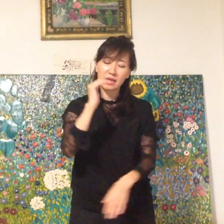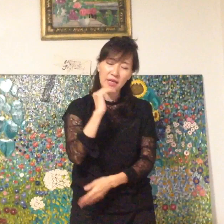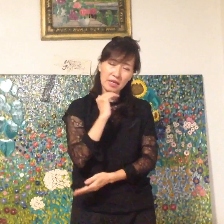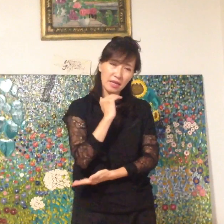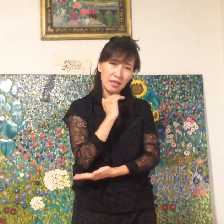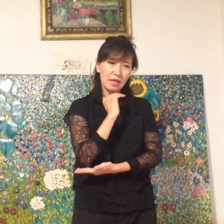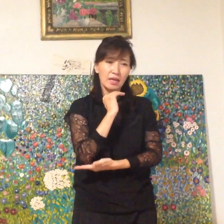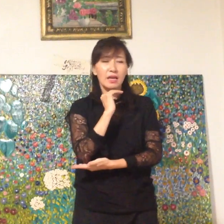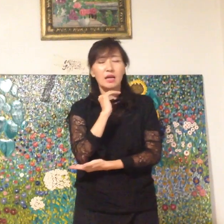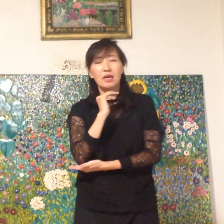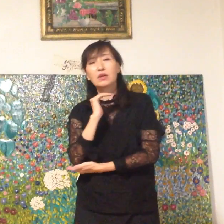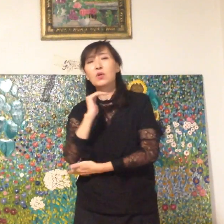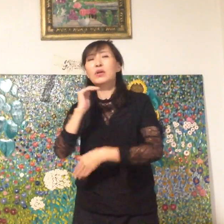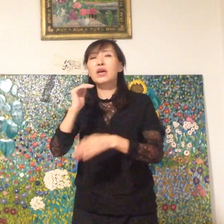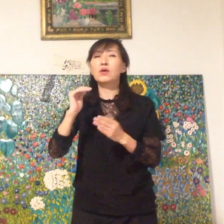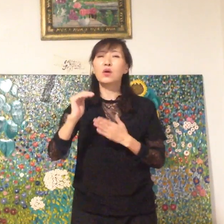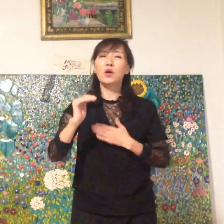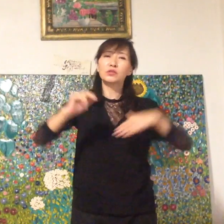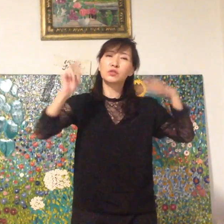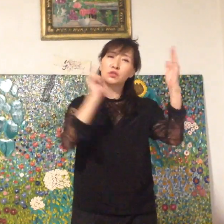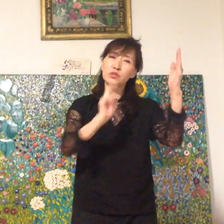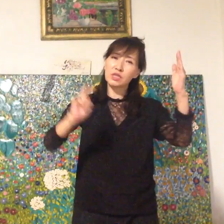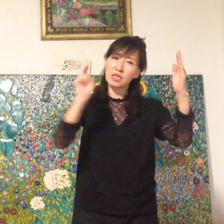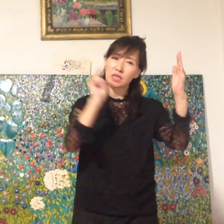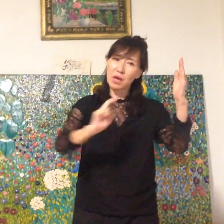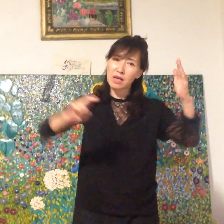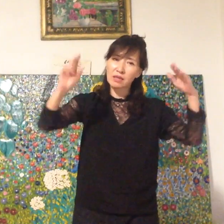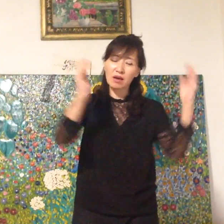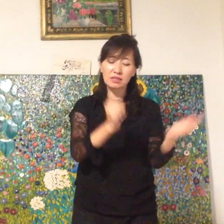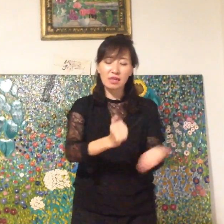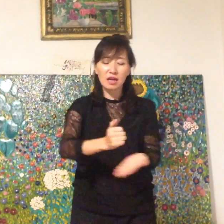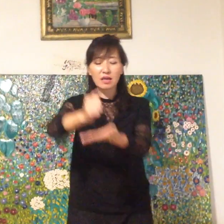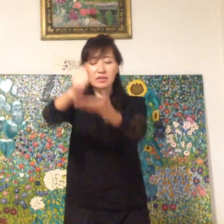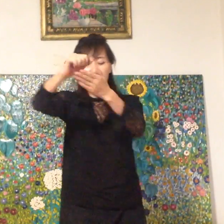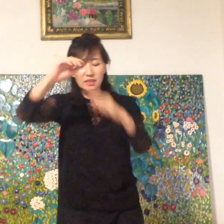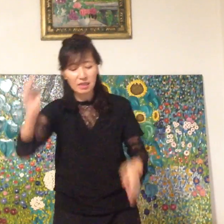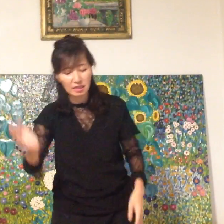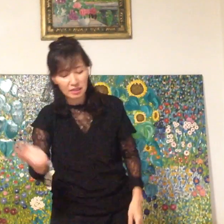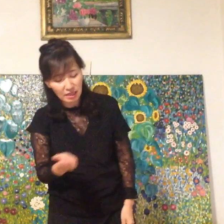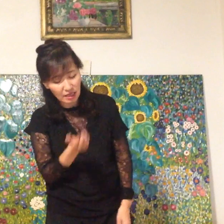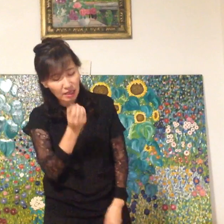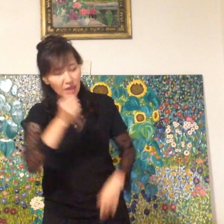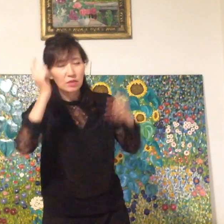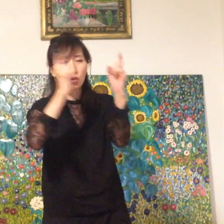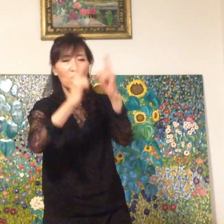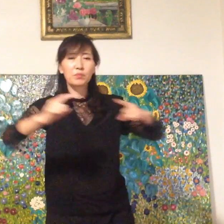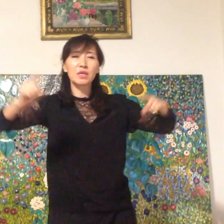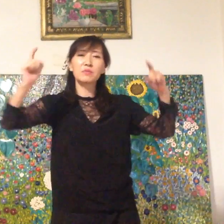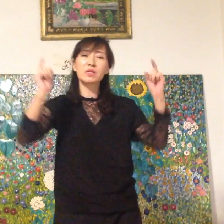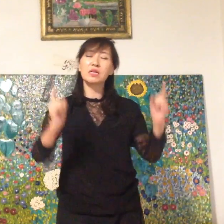나의 노래도 주님의 성전을 칠리 높이 뜰